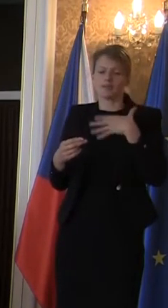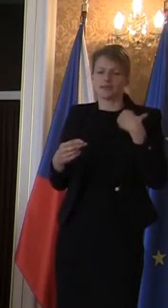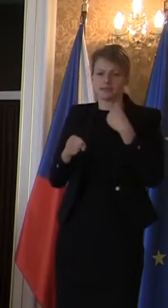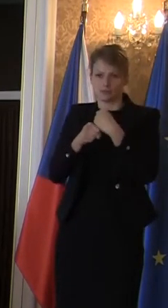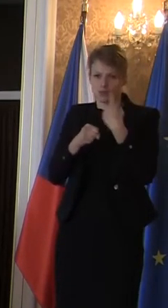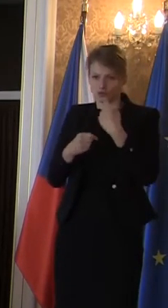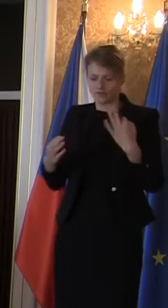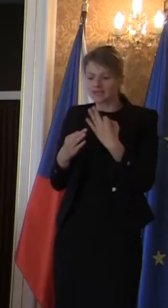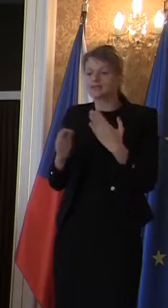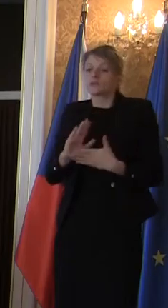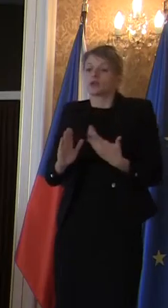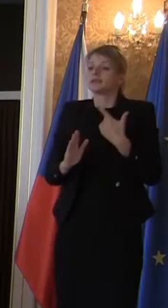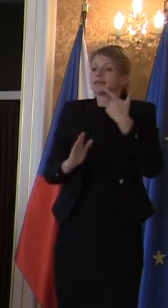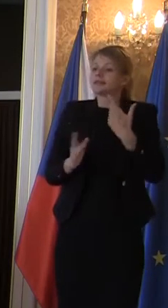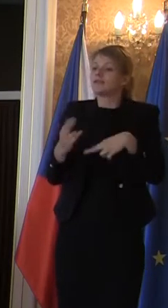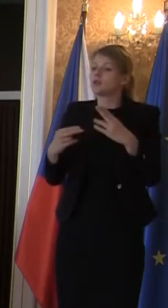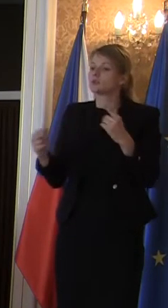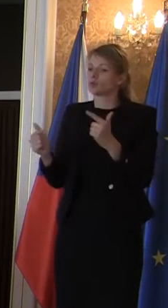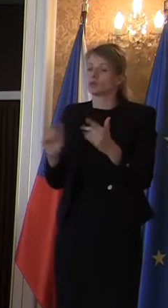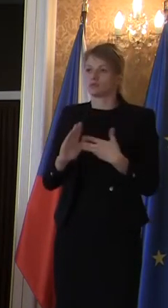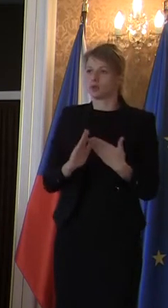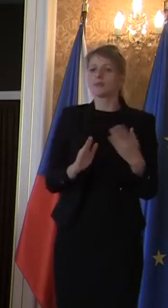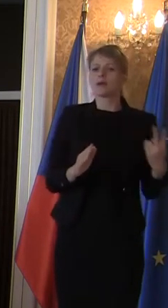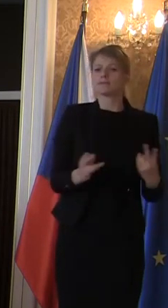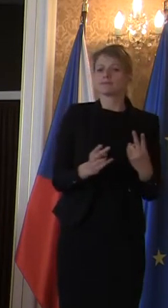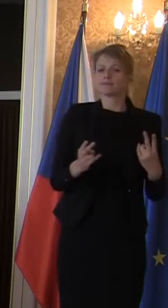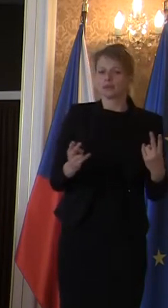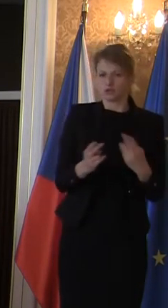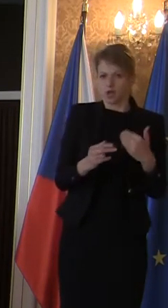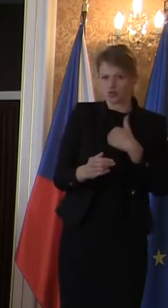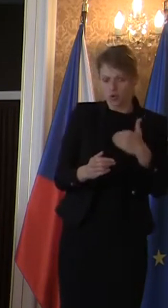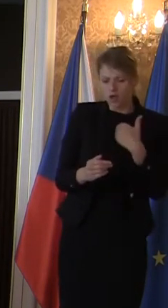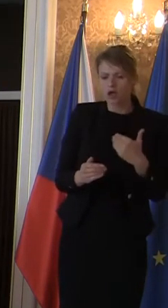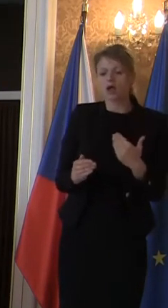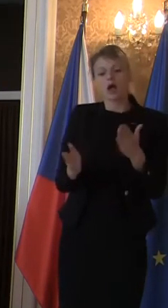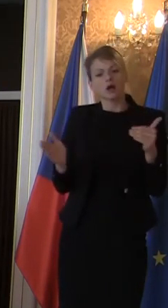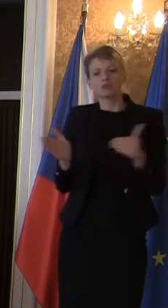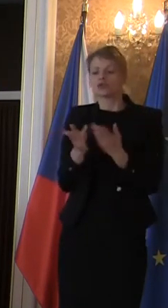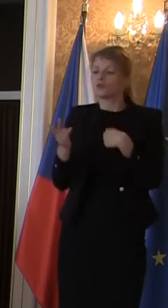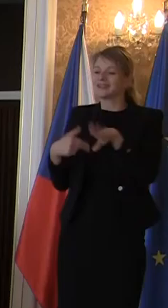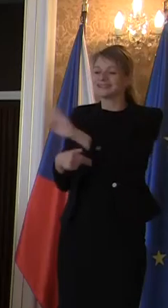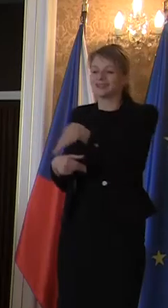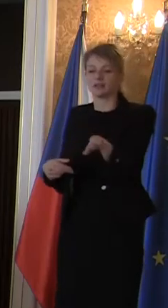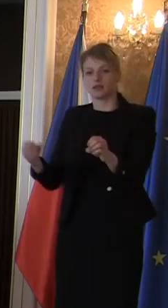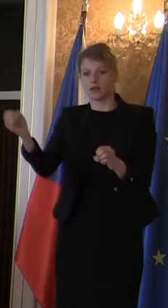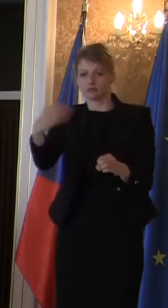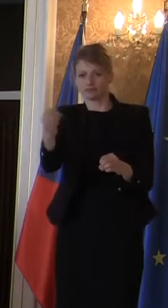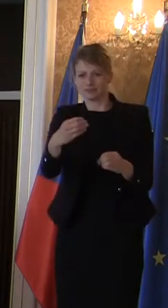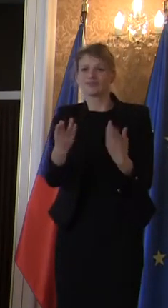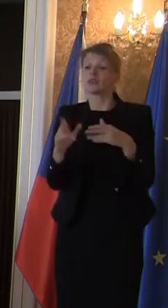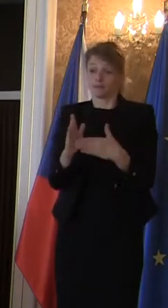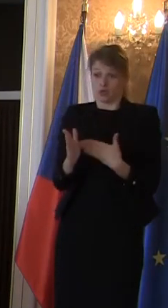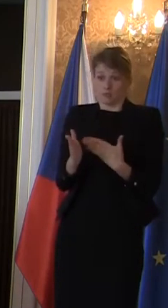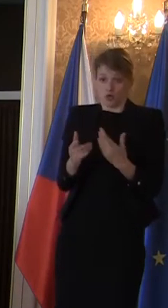v rámci mateřských škol, protože třeba celá řada diagnózy lehkého mentálního postižení je víceméně zanedbání výchovy